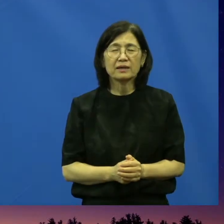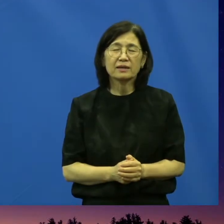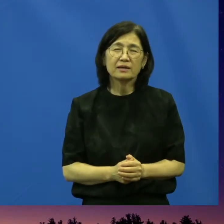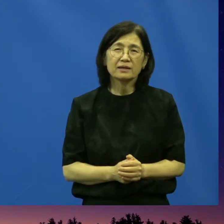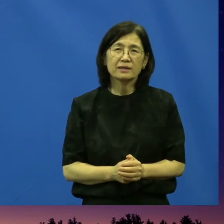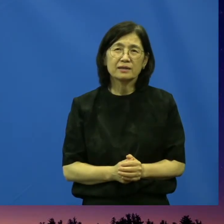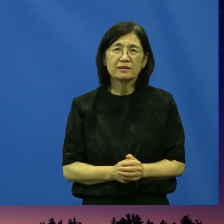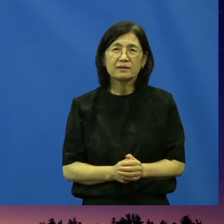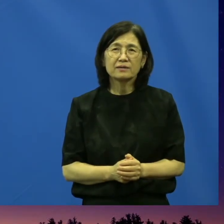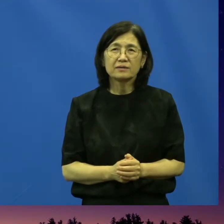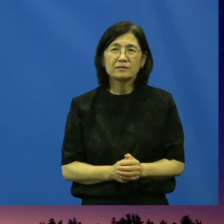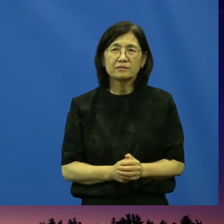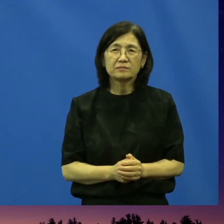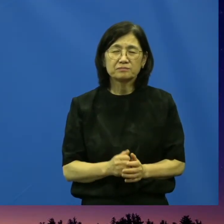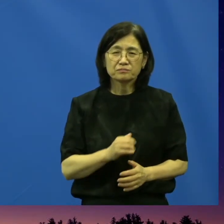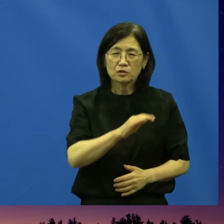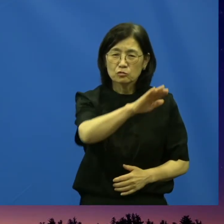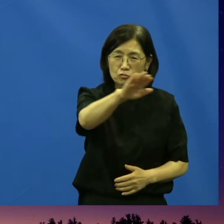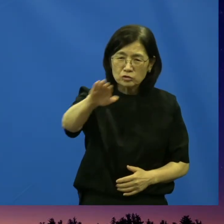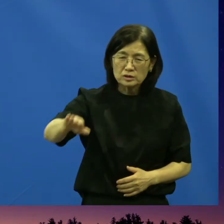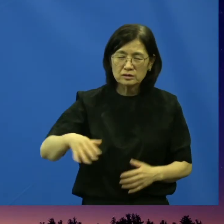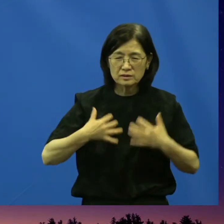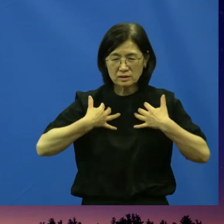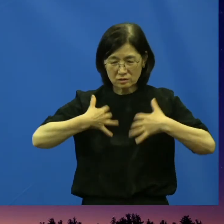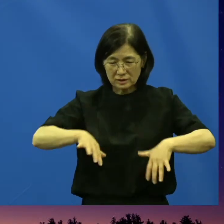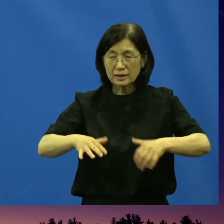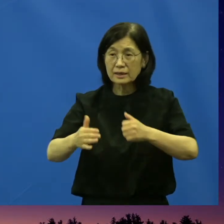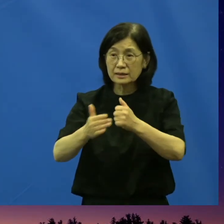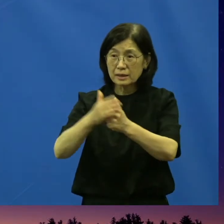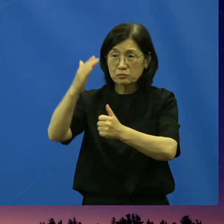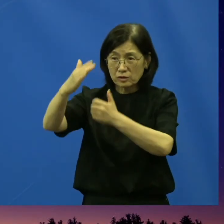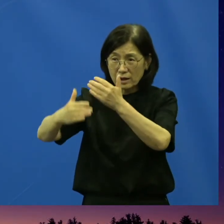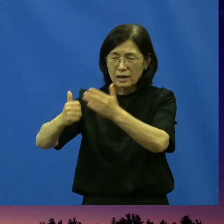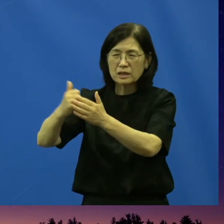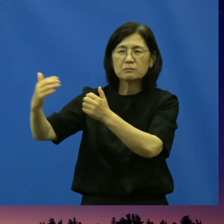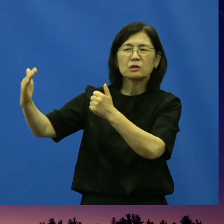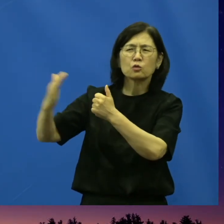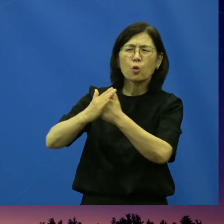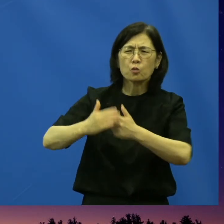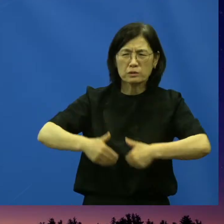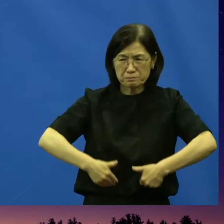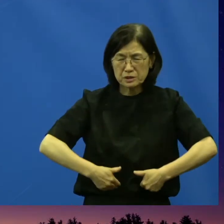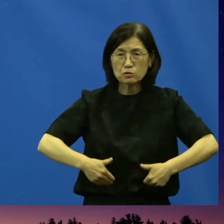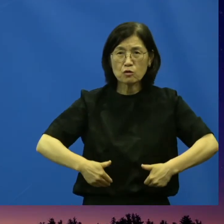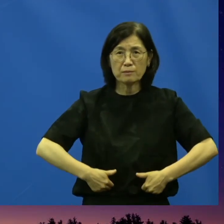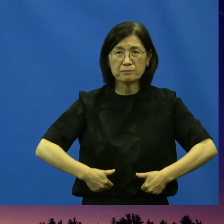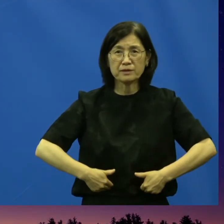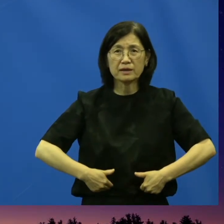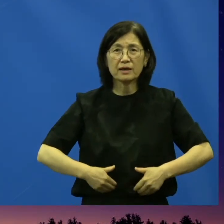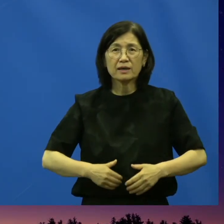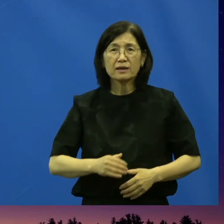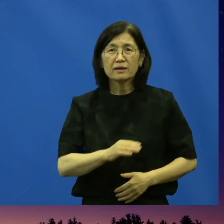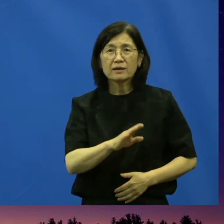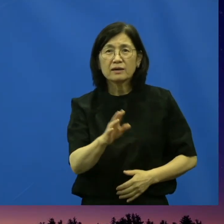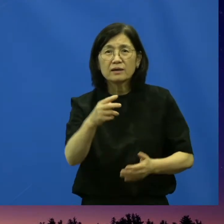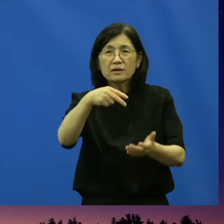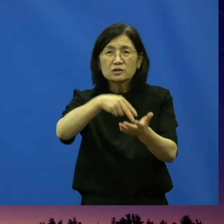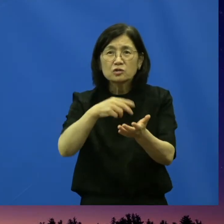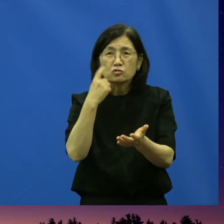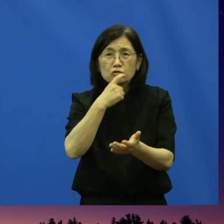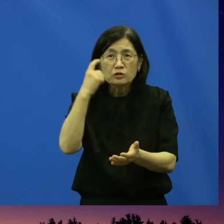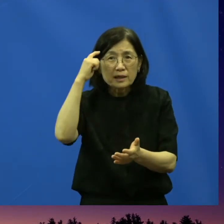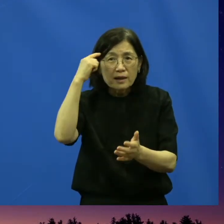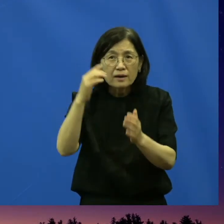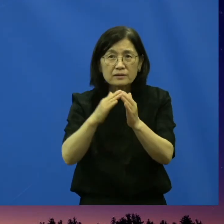그 돕는 손길이 필요한 사람들입니다. 고린도전서 10장 12절을 보면 그런 선줄로 생각하는 자는 넘어질까 조심하라